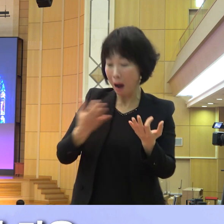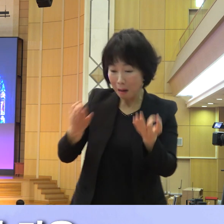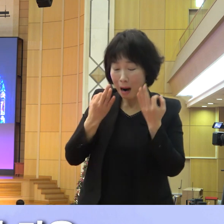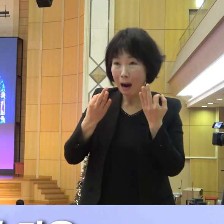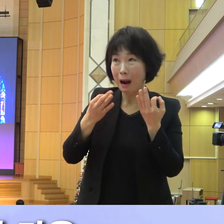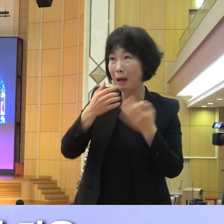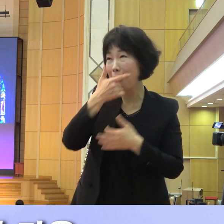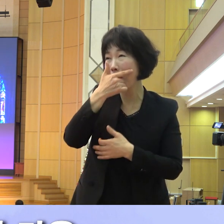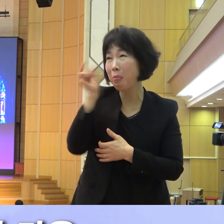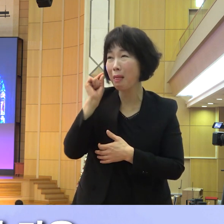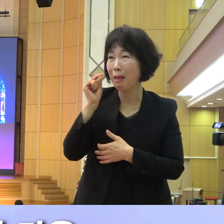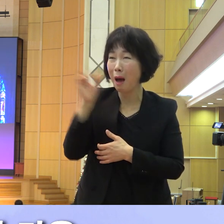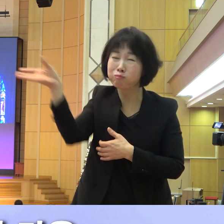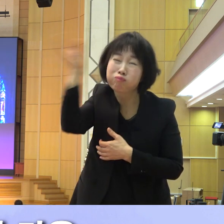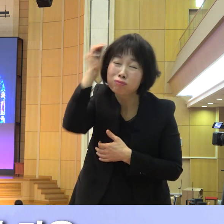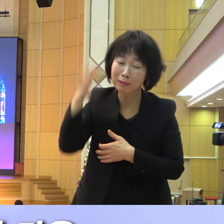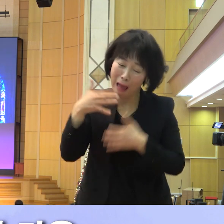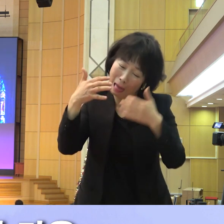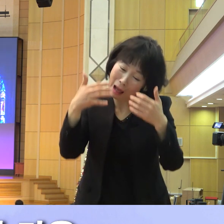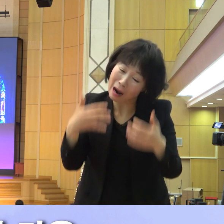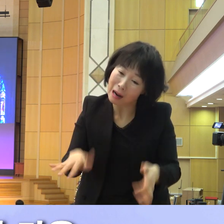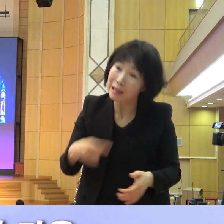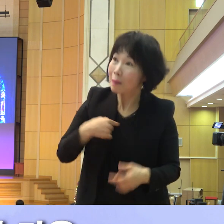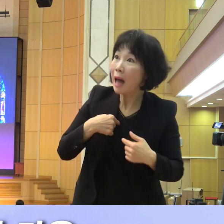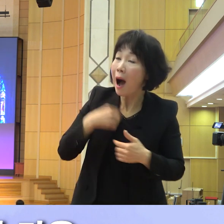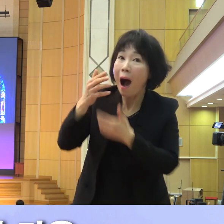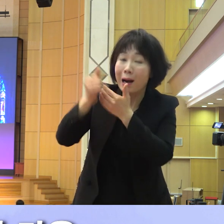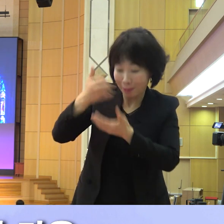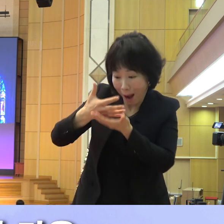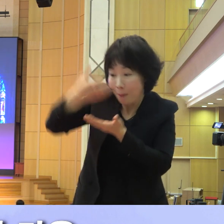별 볼품도 없는 나 같은 자,